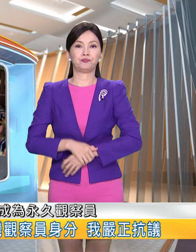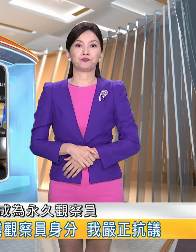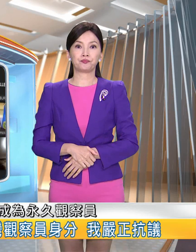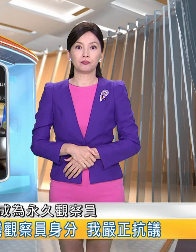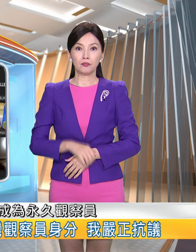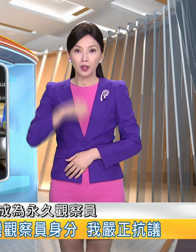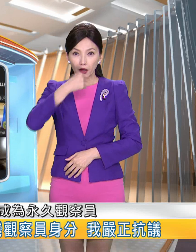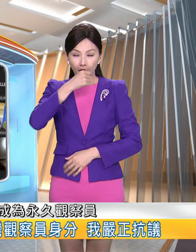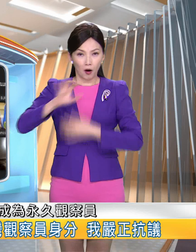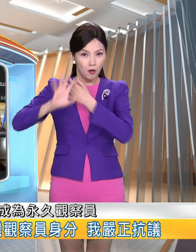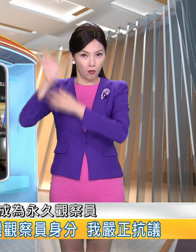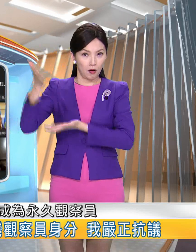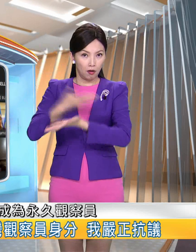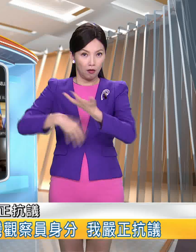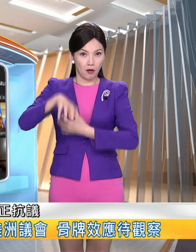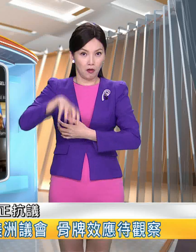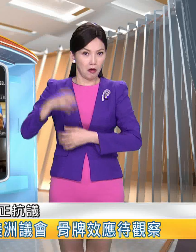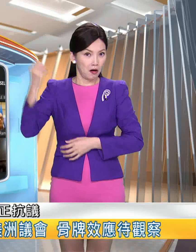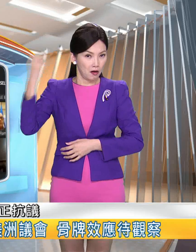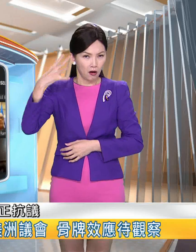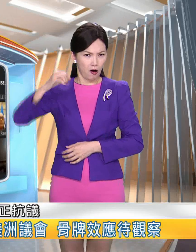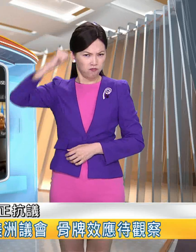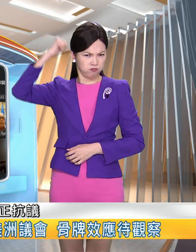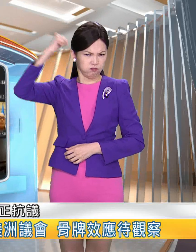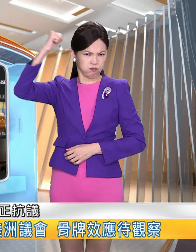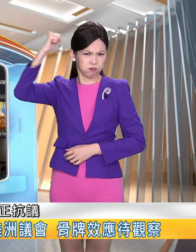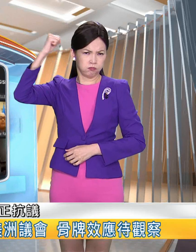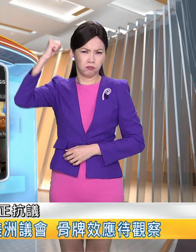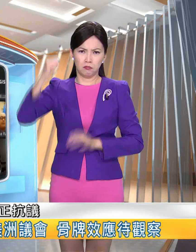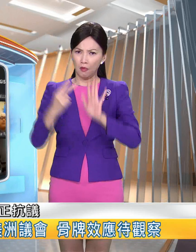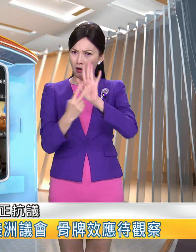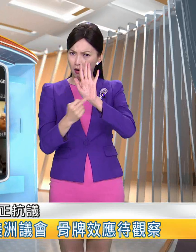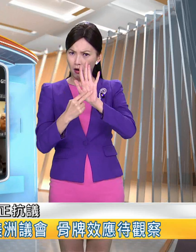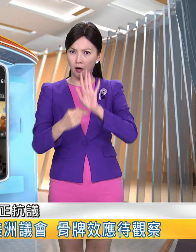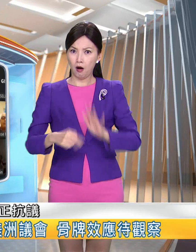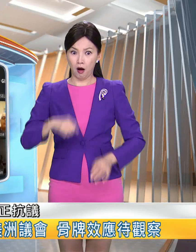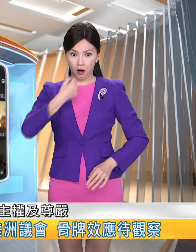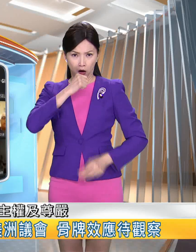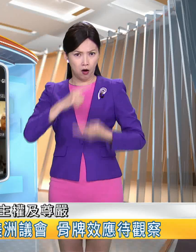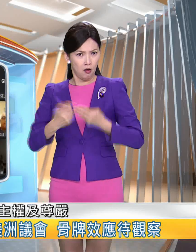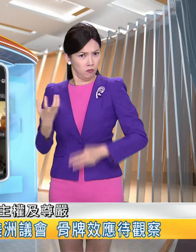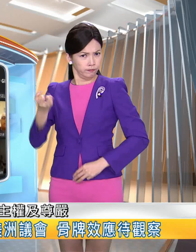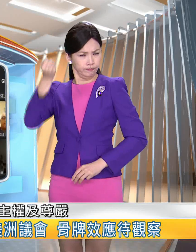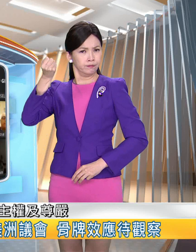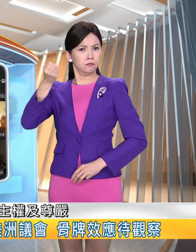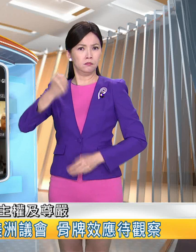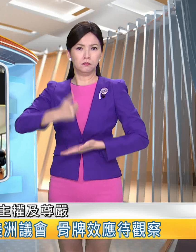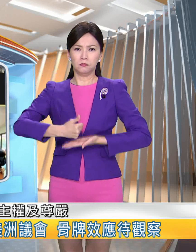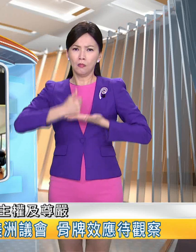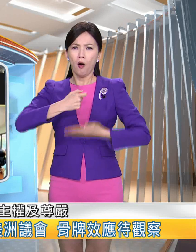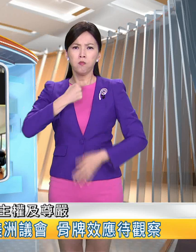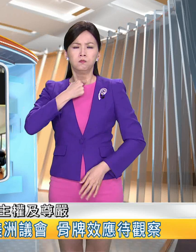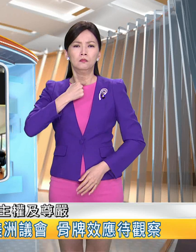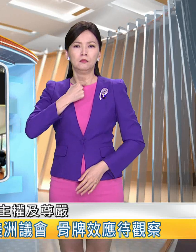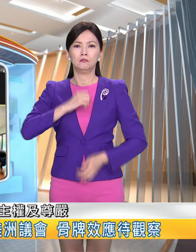员。我外交部表达最严正抗议，并强调为了维护国家主权以及尊